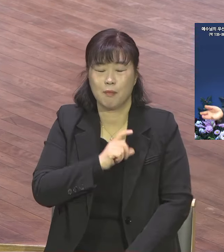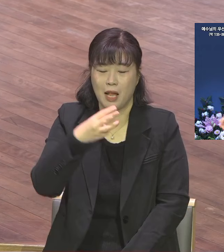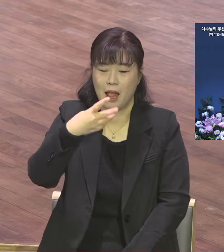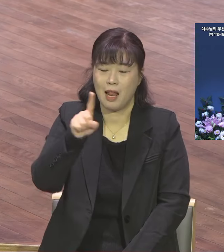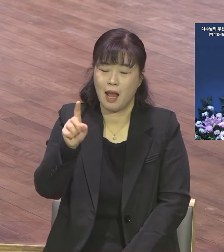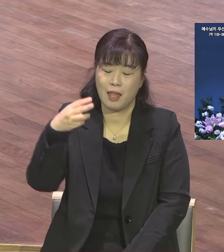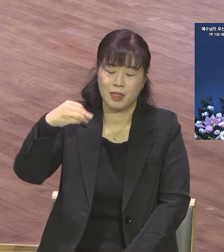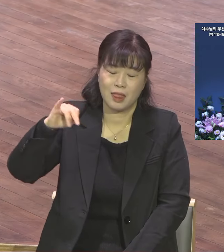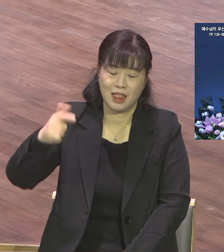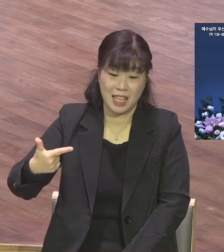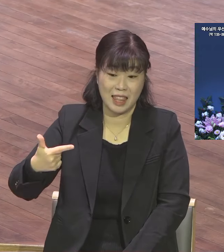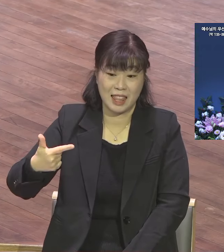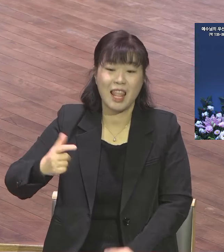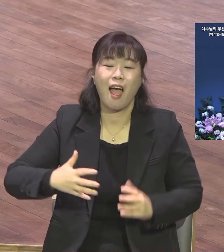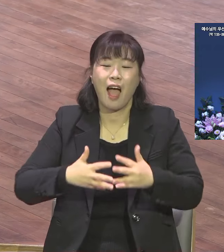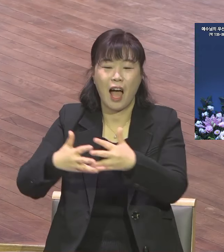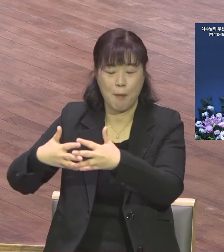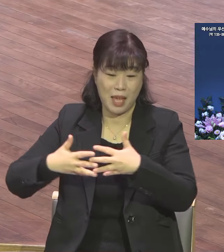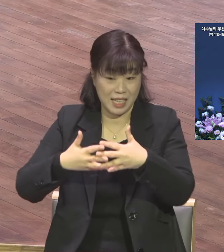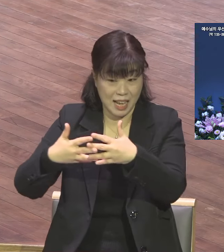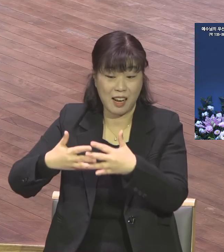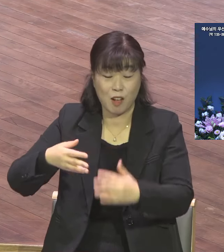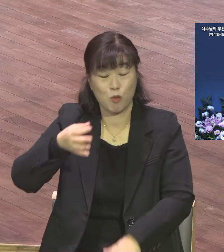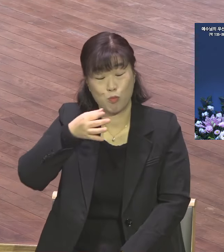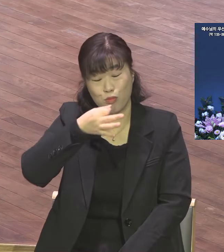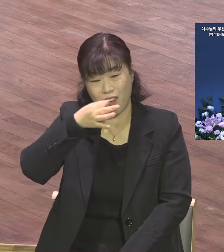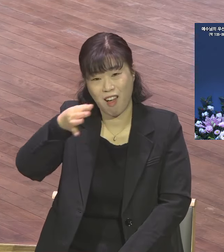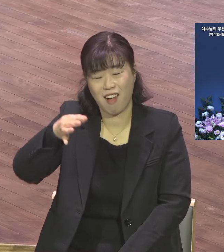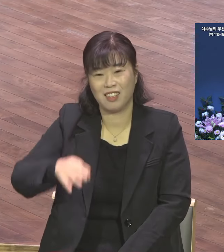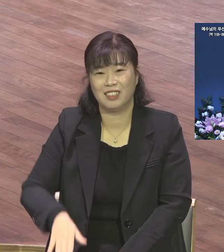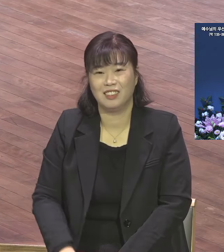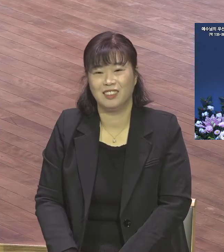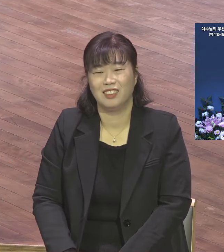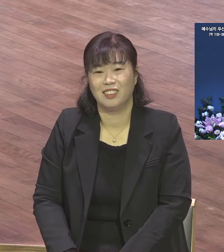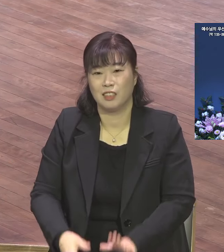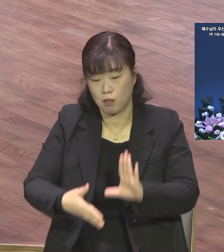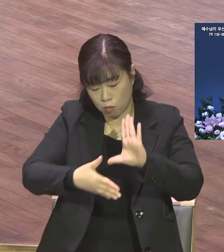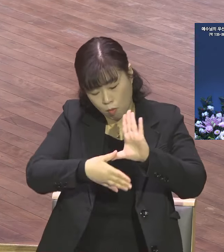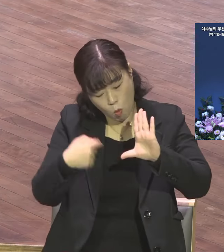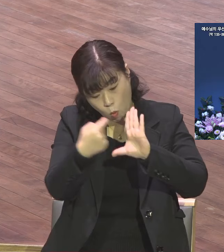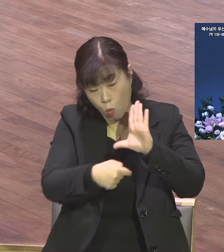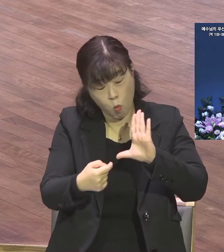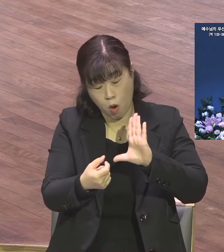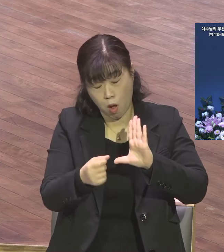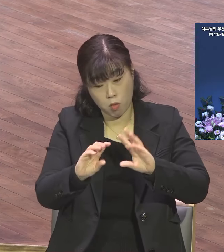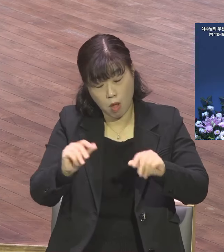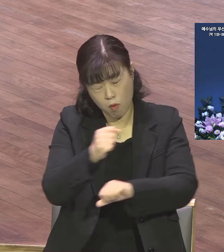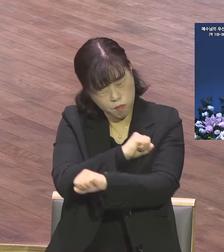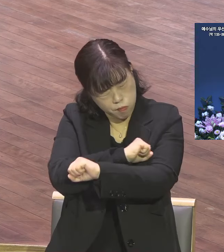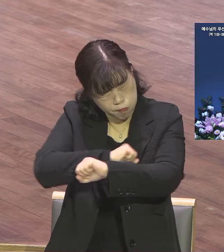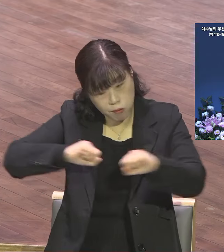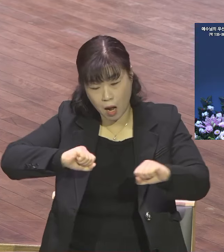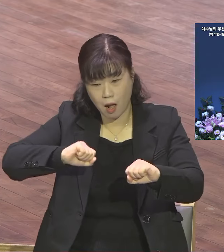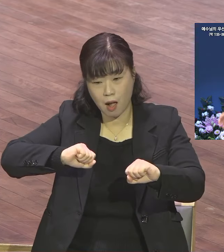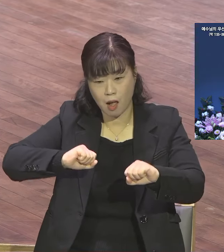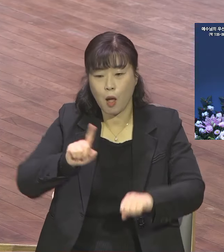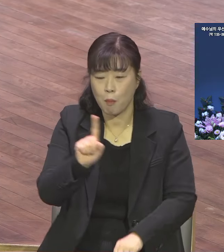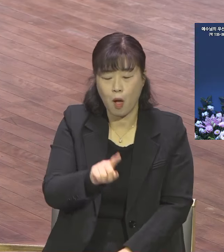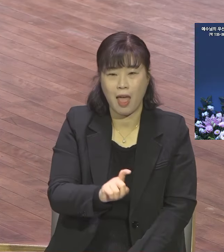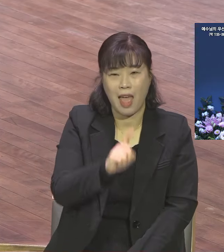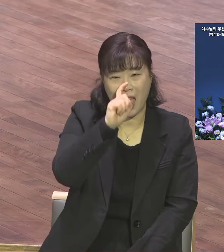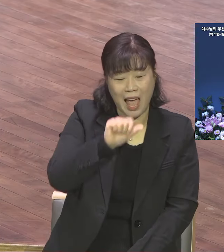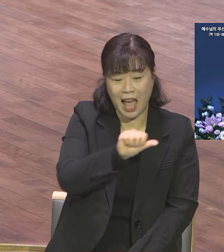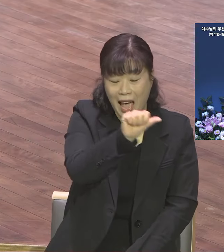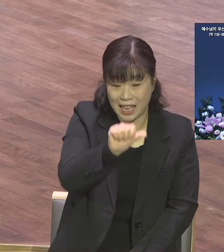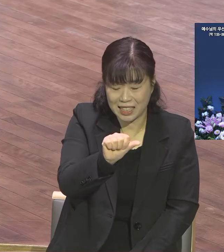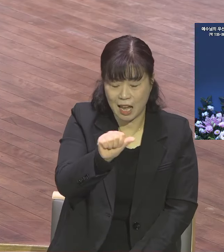아메리카, 중남미를, 중남미 대륙이 얼마나 크냐, 이 그러니까 아시아, 아프리카 다음으로